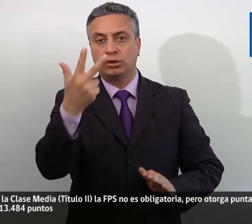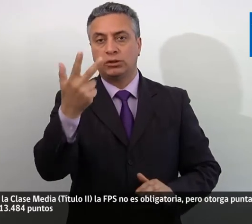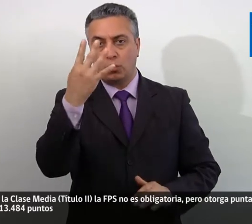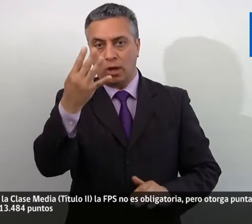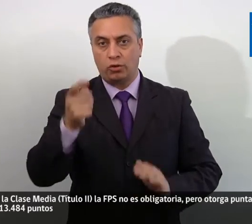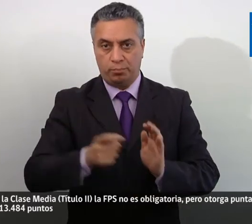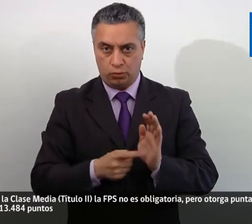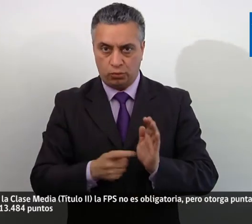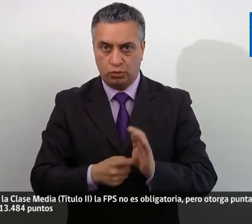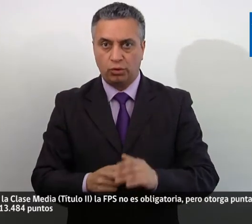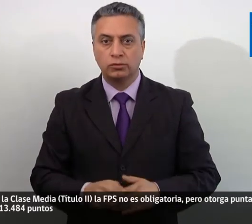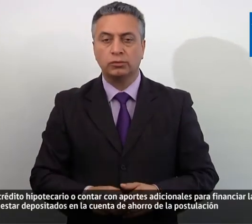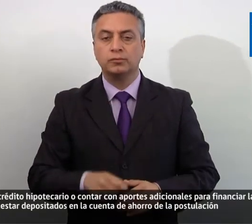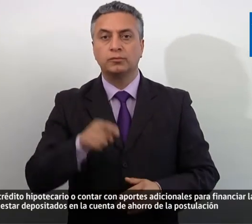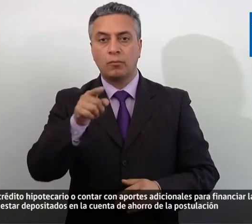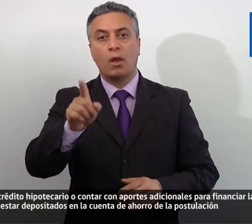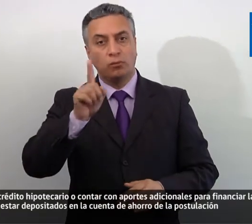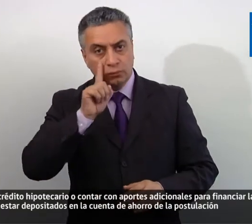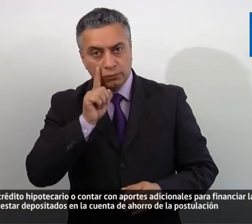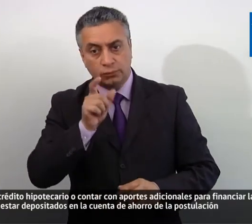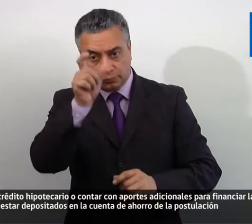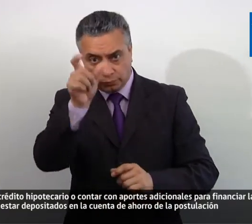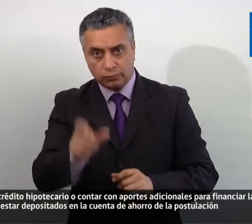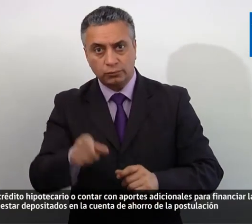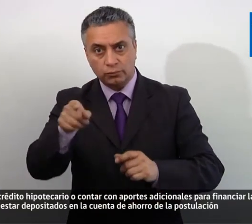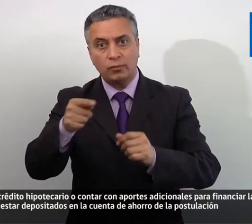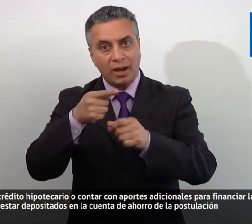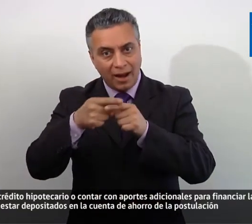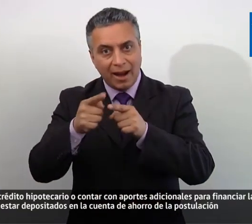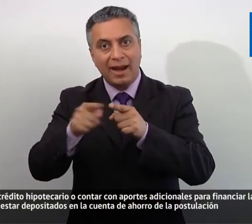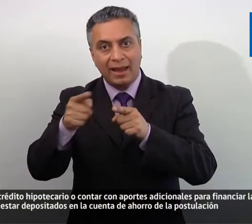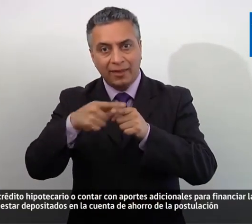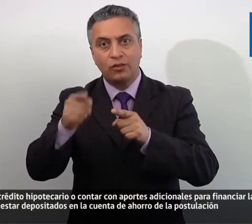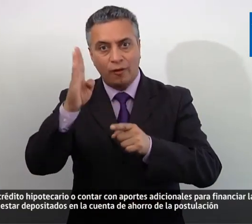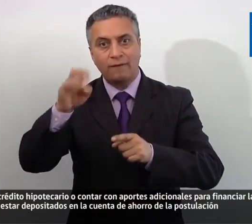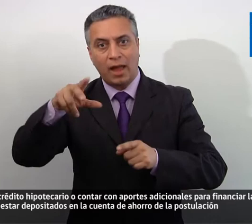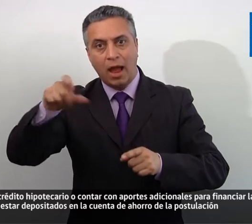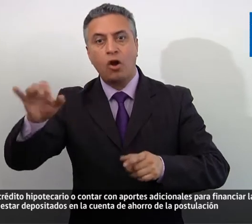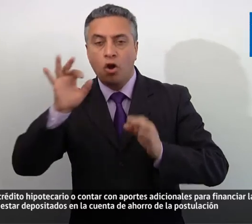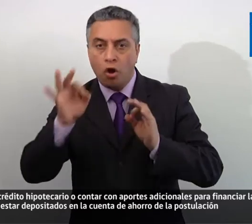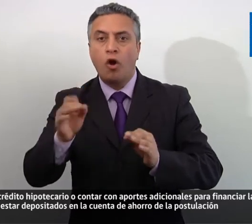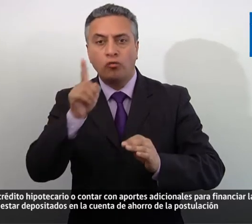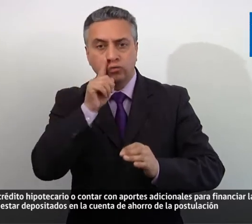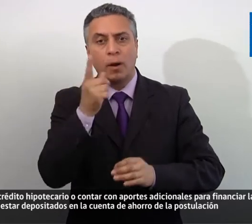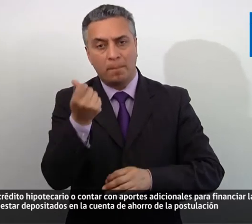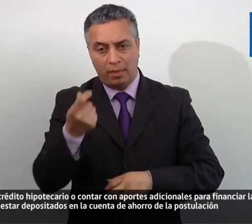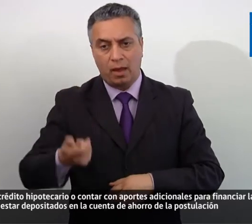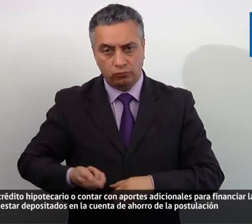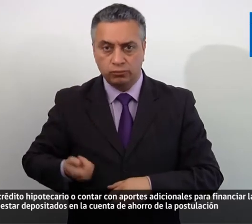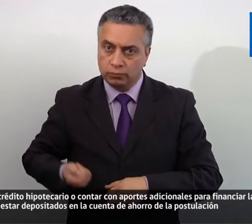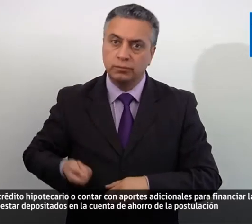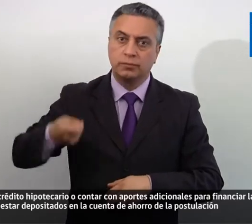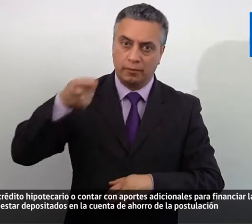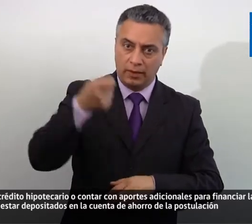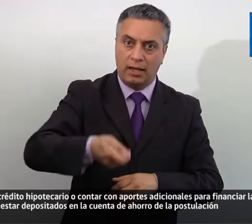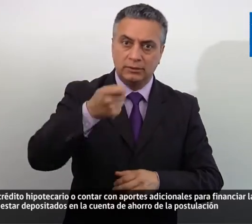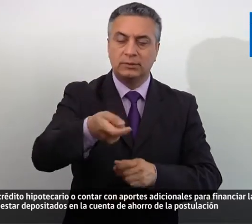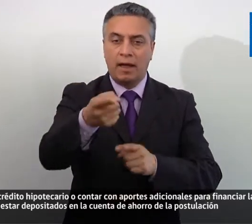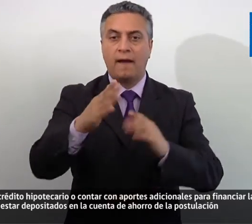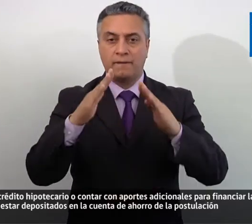13.484 puntos. Ser sujeto de crédito hipotecario o contar con aportes adicionales para financiar la vivienda, los que deben